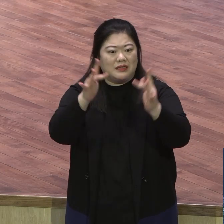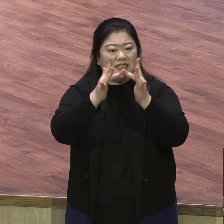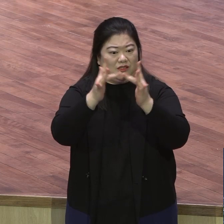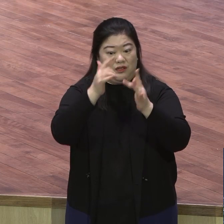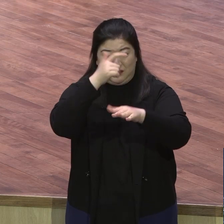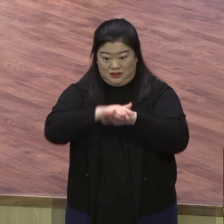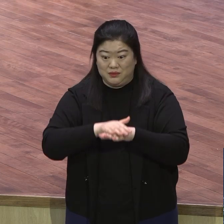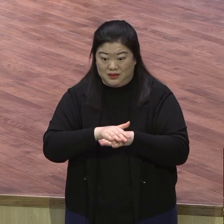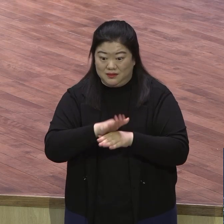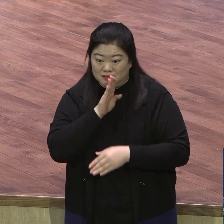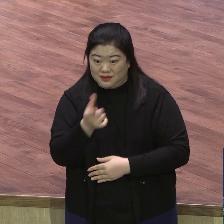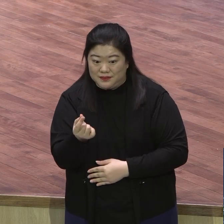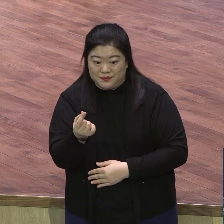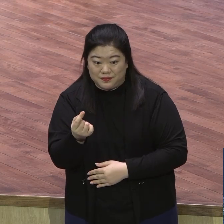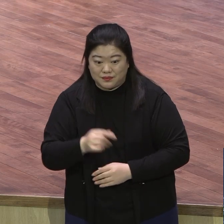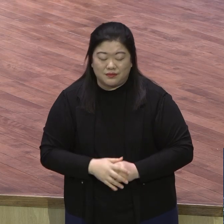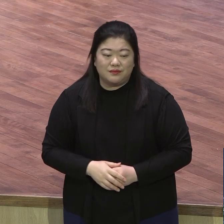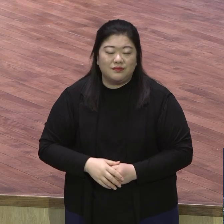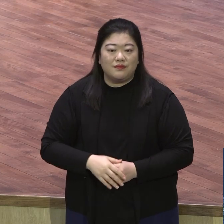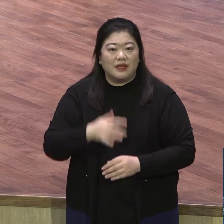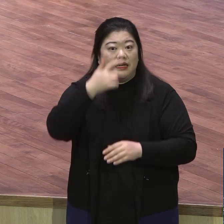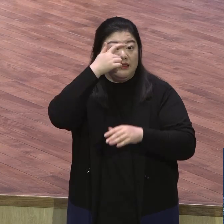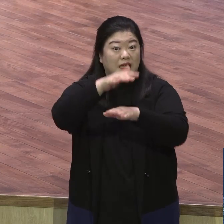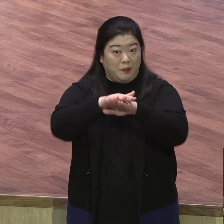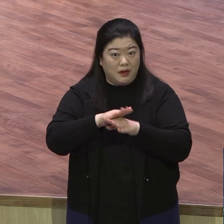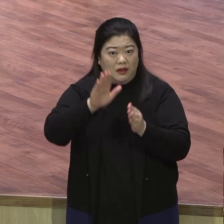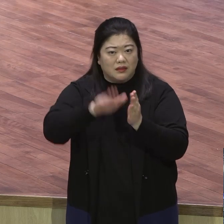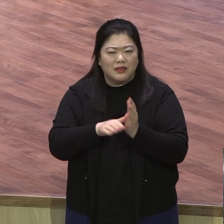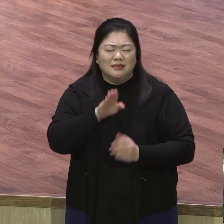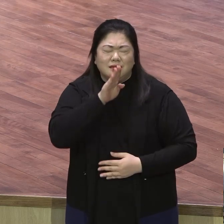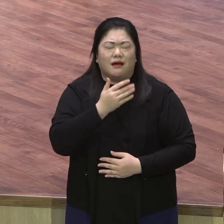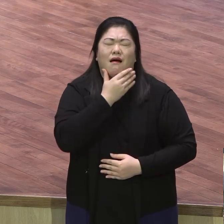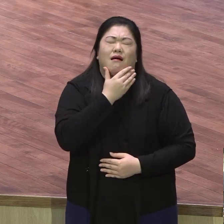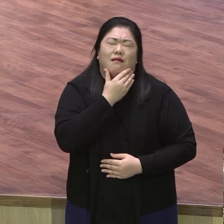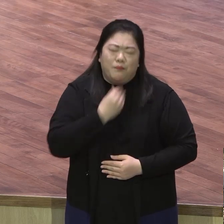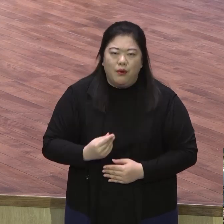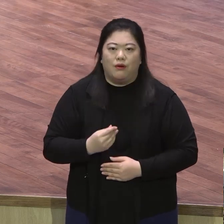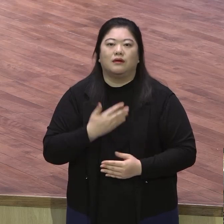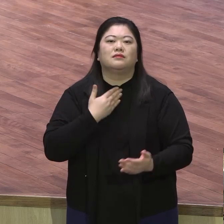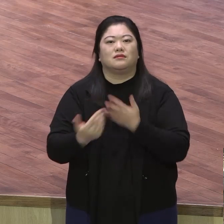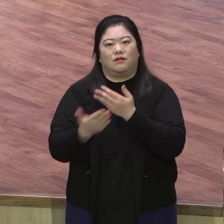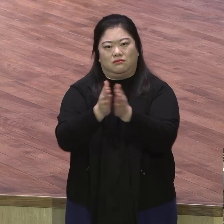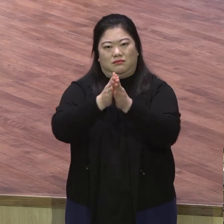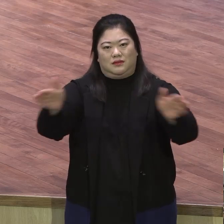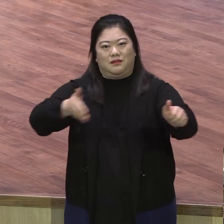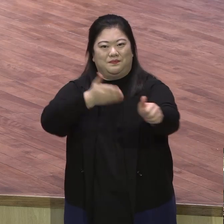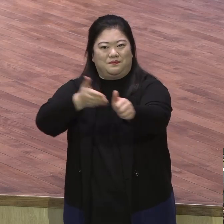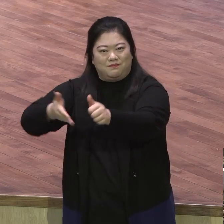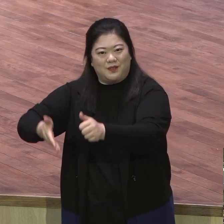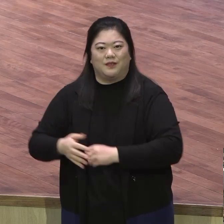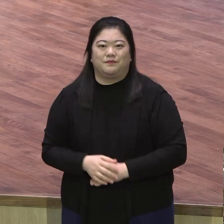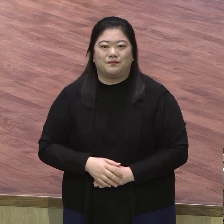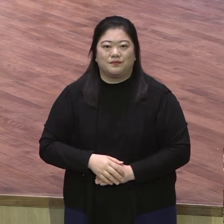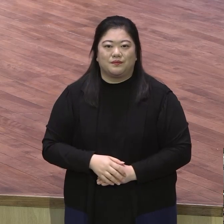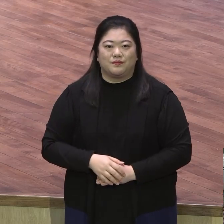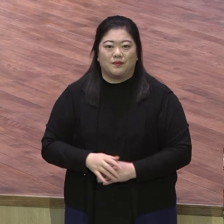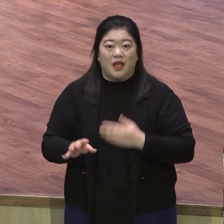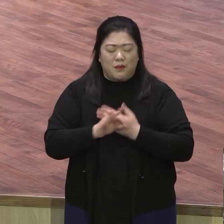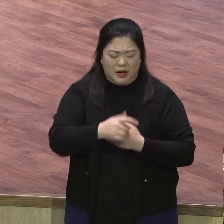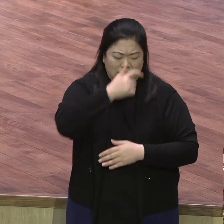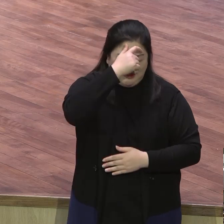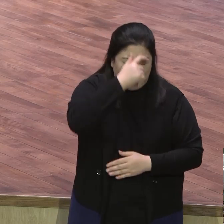진정한 행복을 처음 할 수 있기를 바랍니다. 그러면 여러분의 삶이 날마다 어떻게 해요?